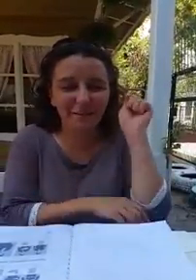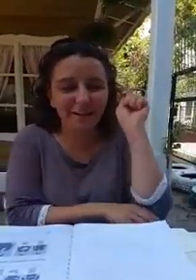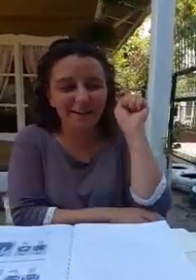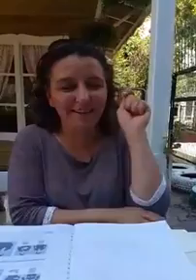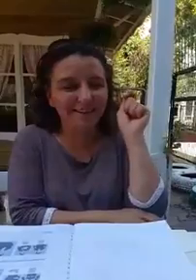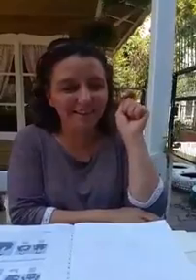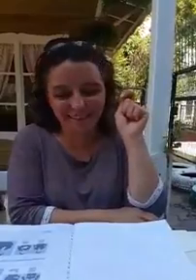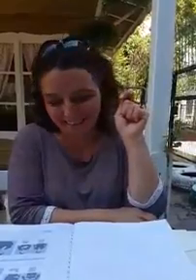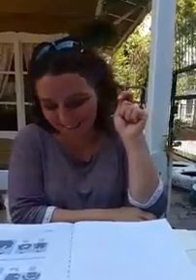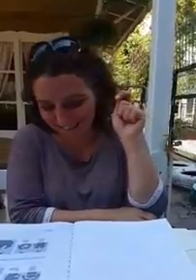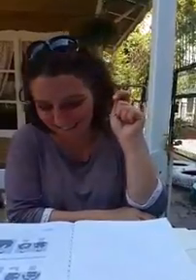seminer,